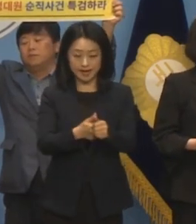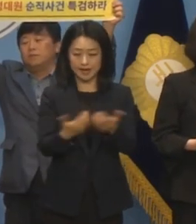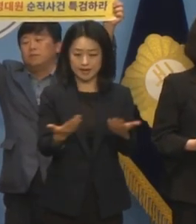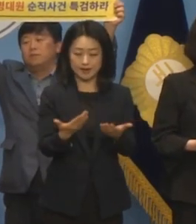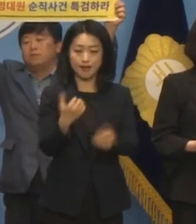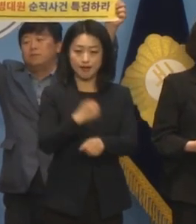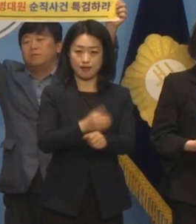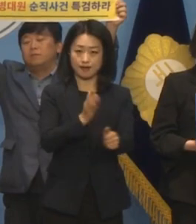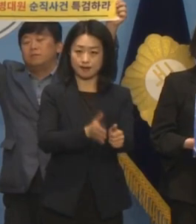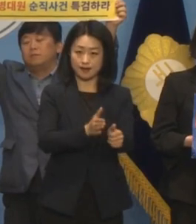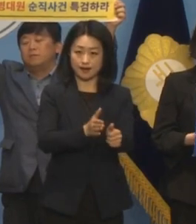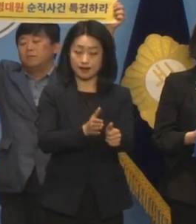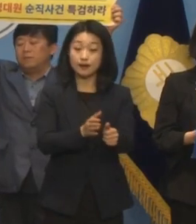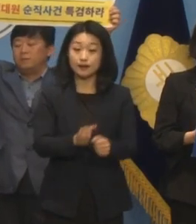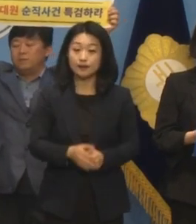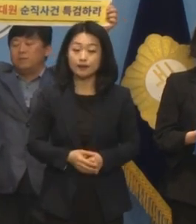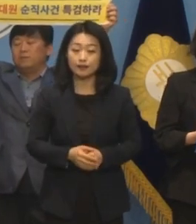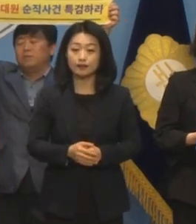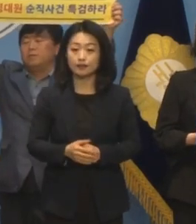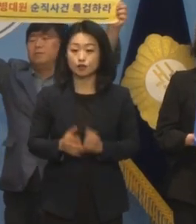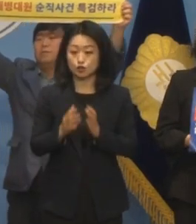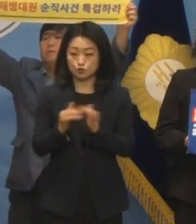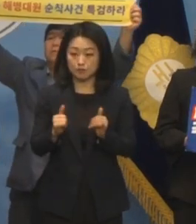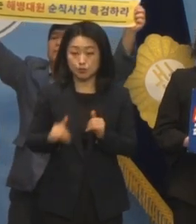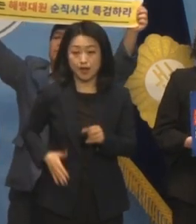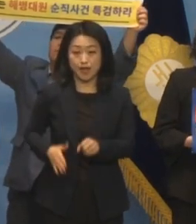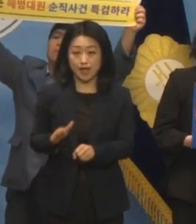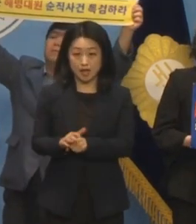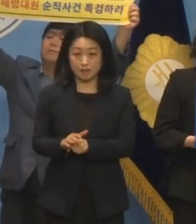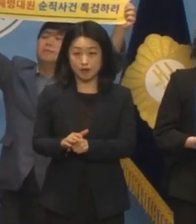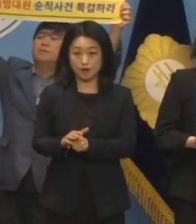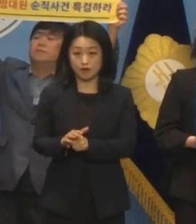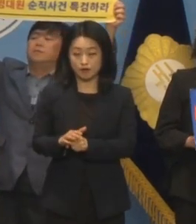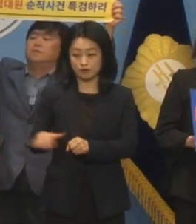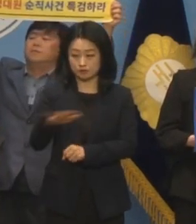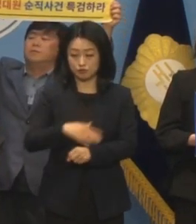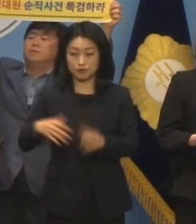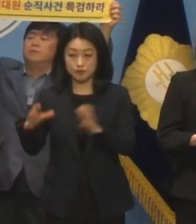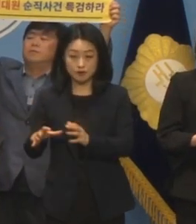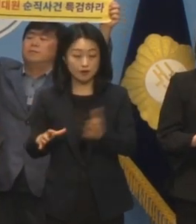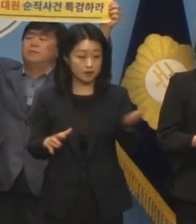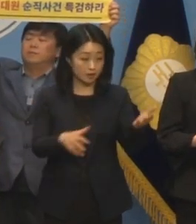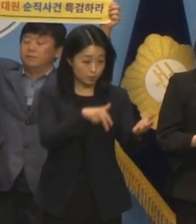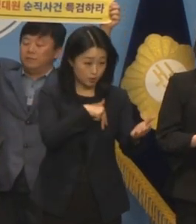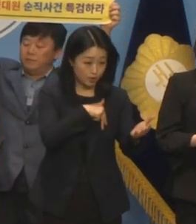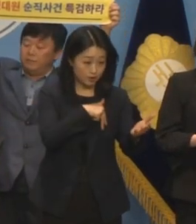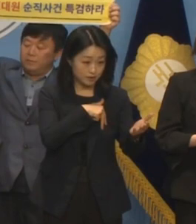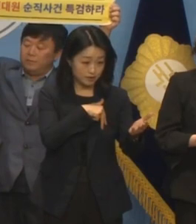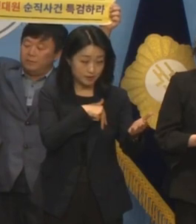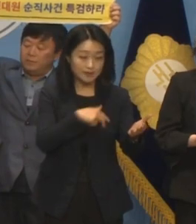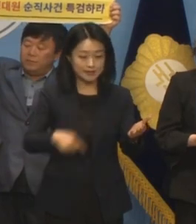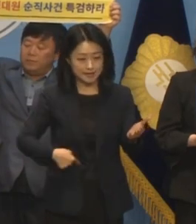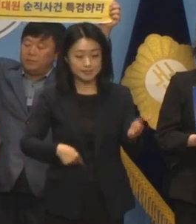직무를 행한다. 우리 국민과 해병대는 의원님의 양심을 믿습니다. 2024년